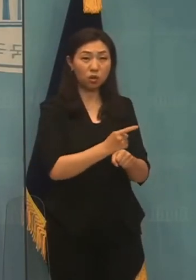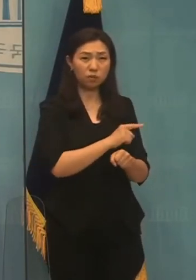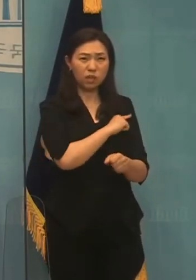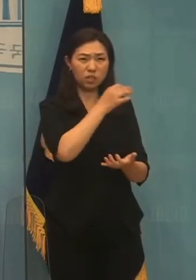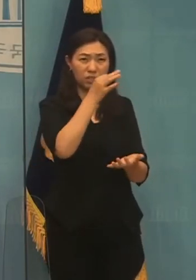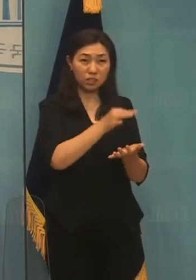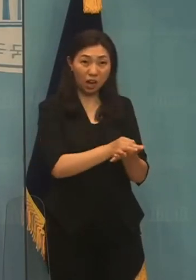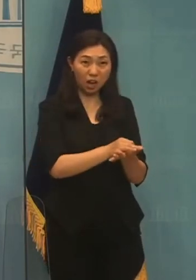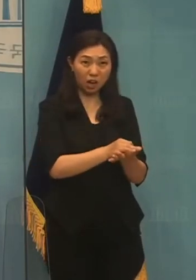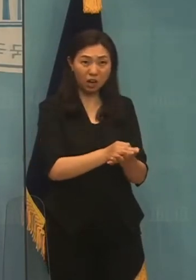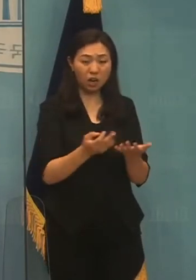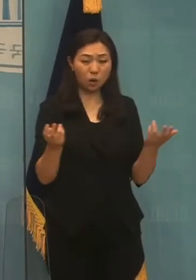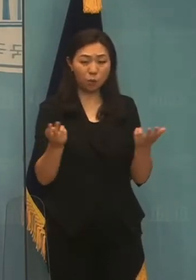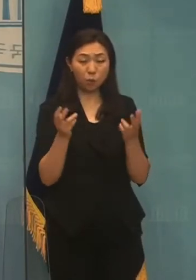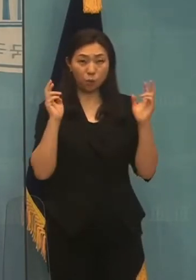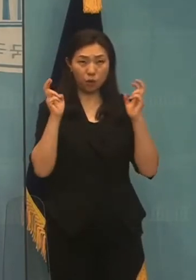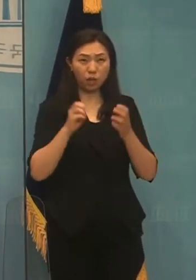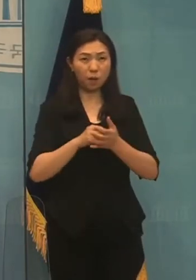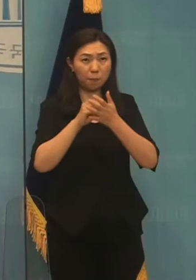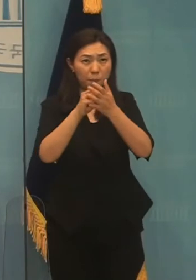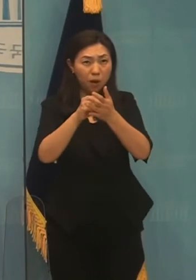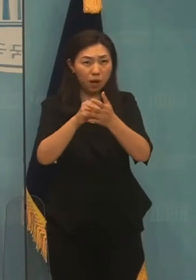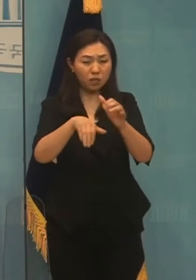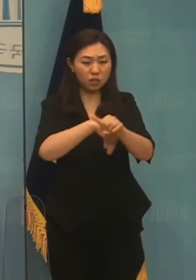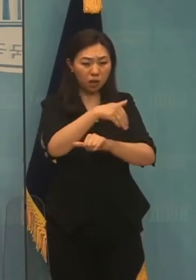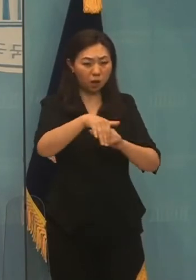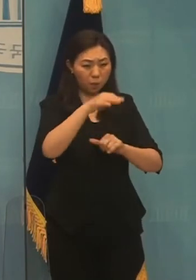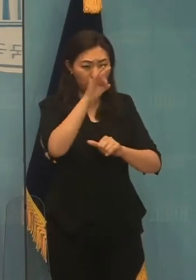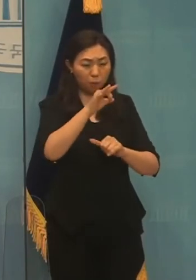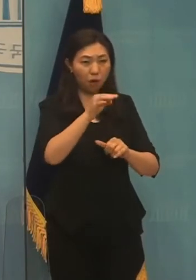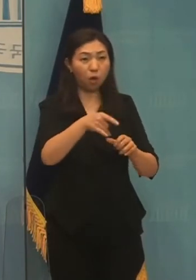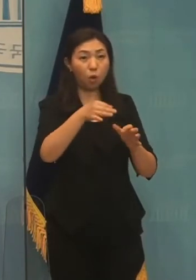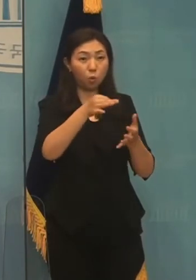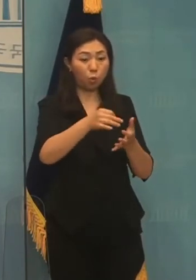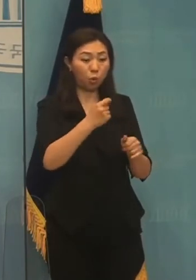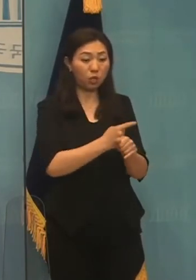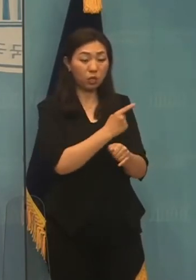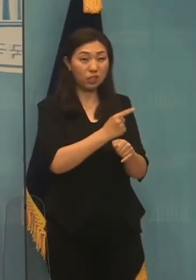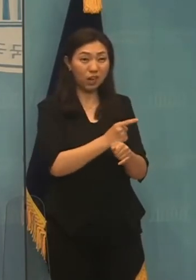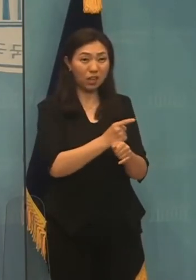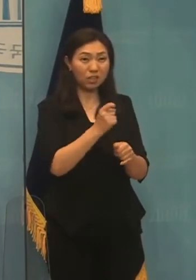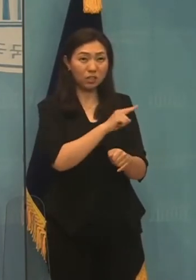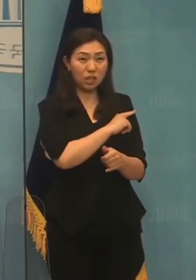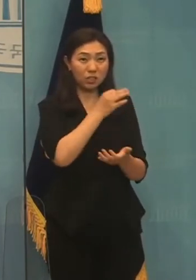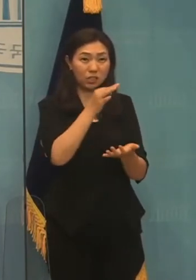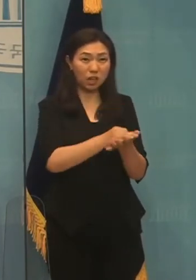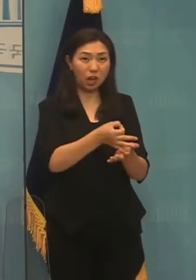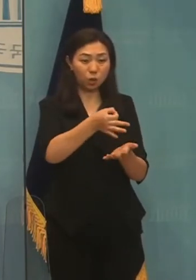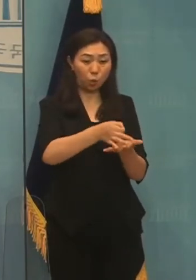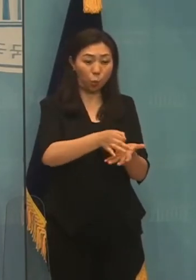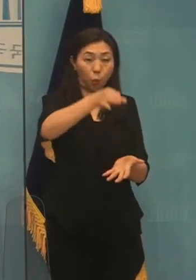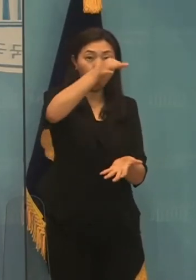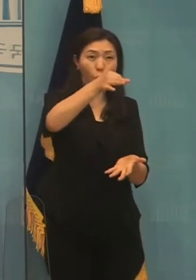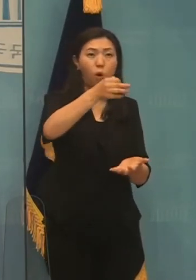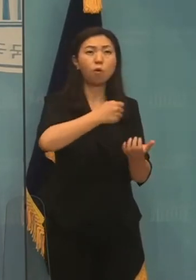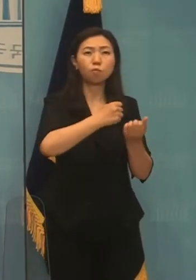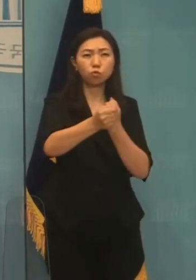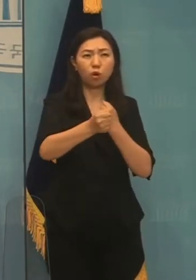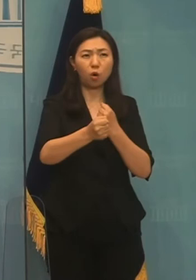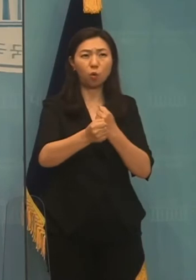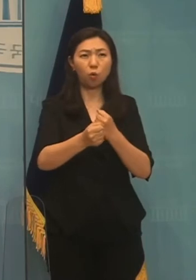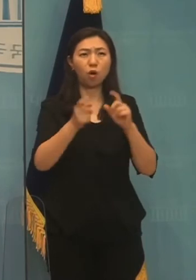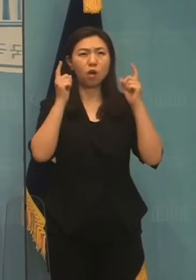따르면 금년도, 즉 2018년의 대폭 인상에도 불구하고 최저임금 인상의 고용 감소 효과는 크지